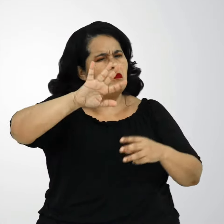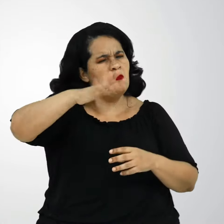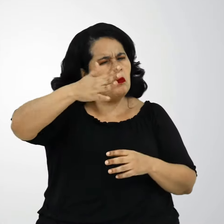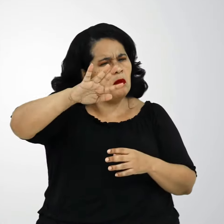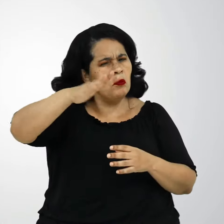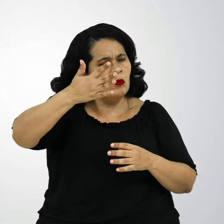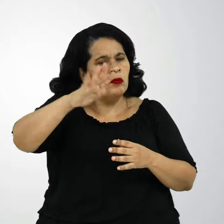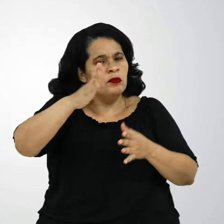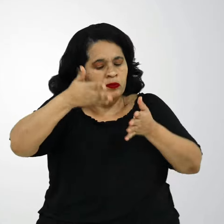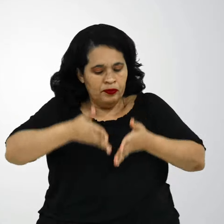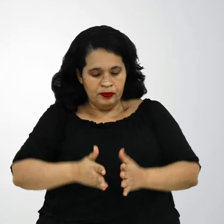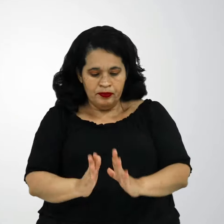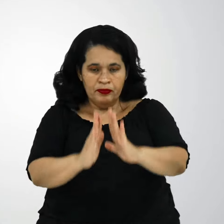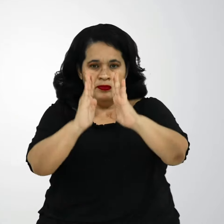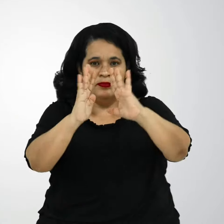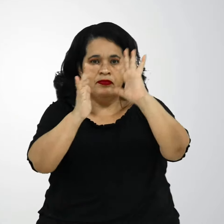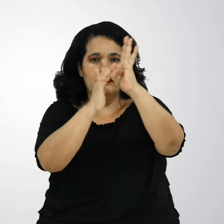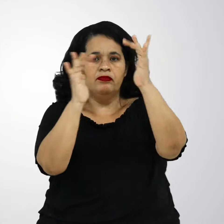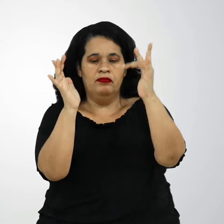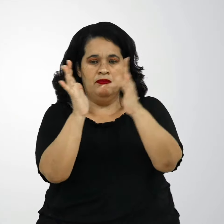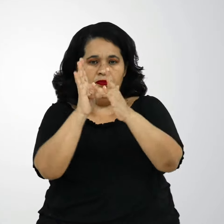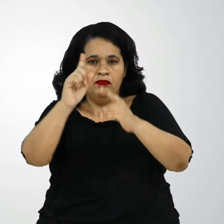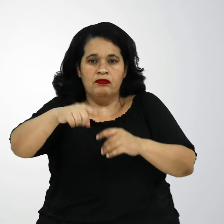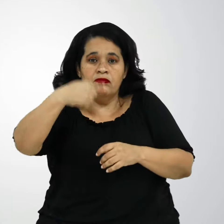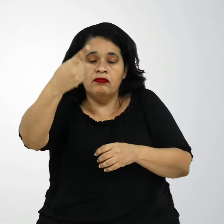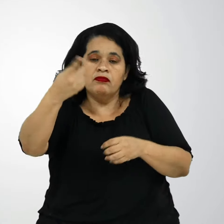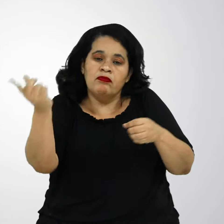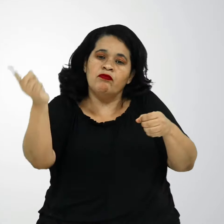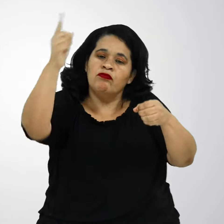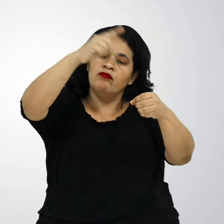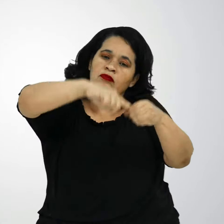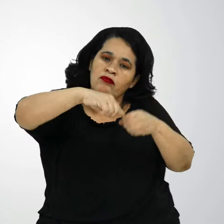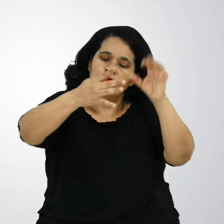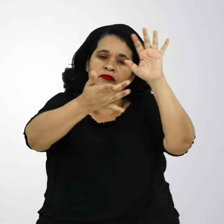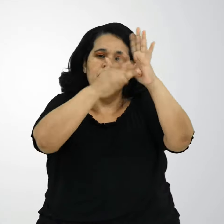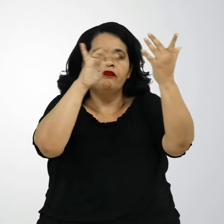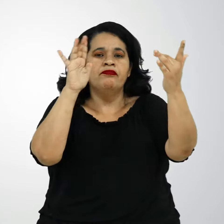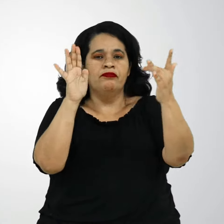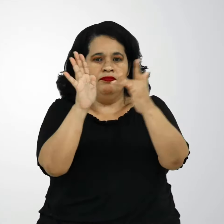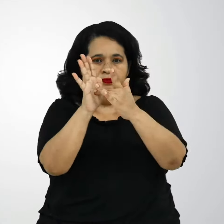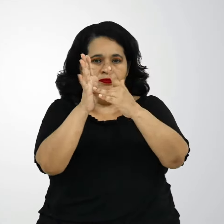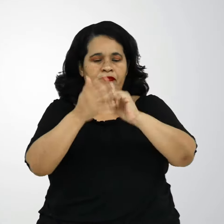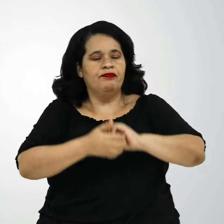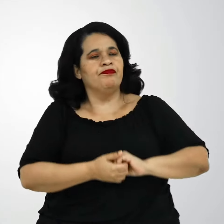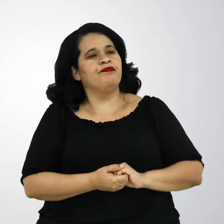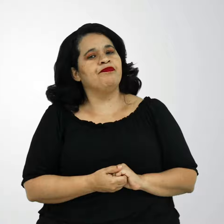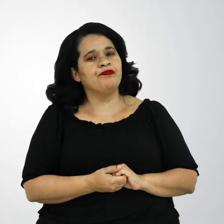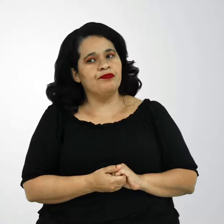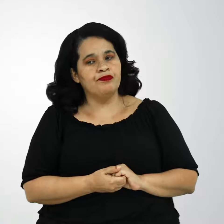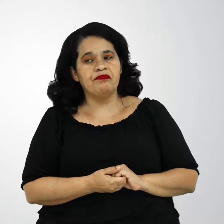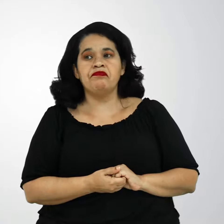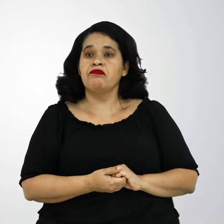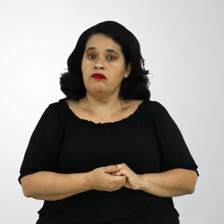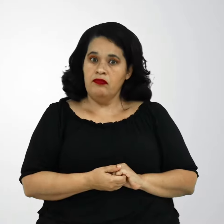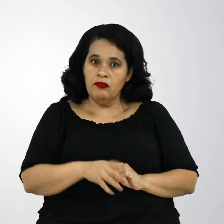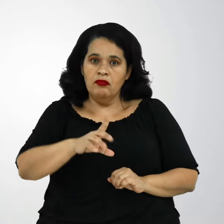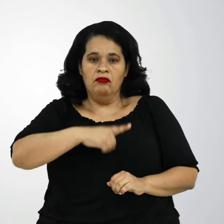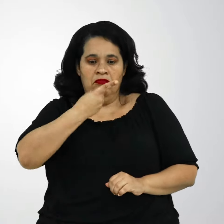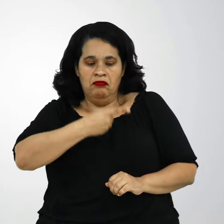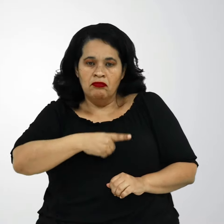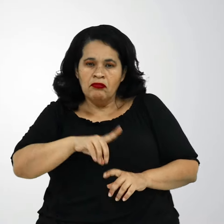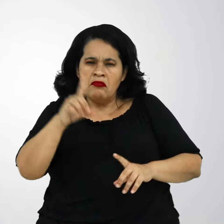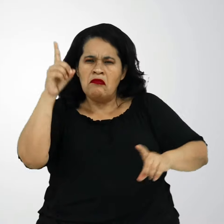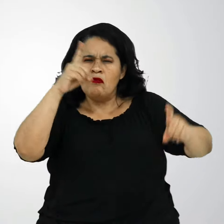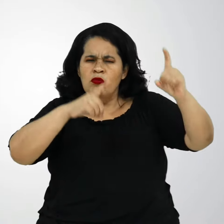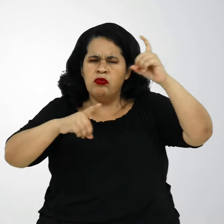com o nascimento de Cristo, e depois com a volta dele. Legal, então Daniel está preocupado com